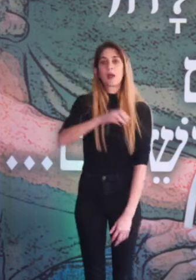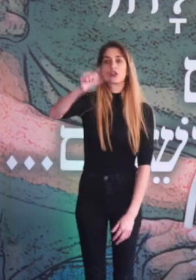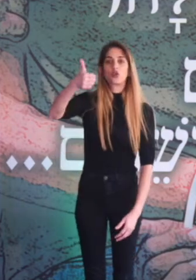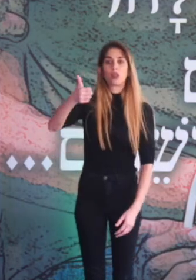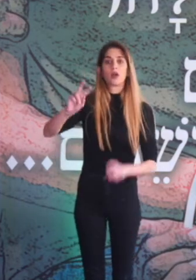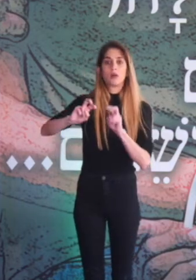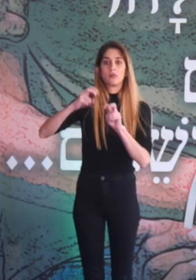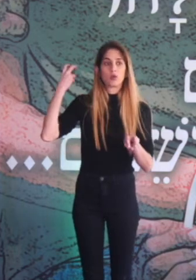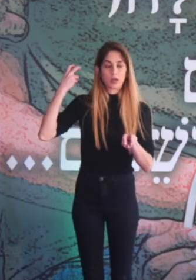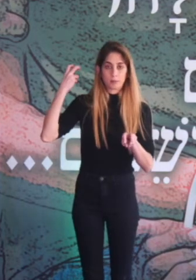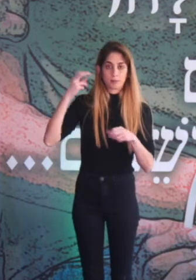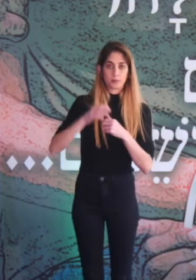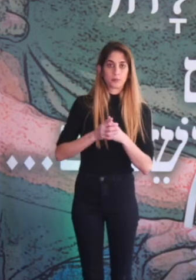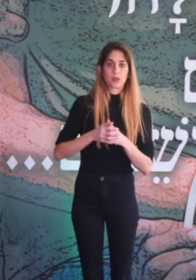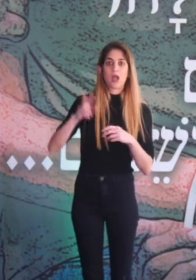רמאללה, אלבירה,